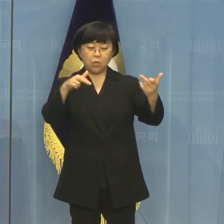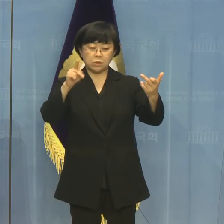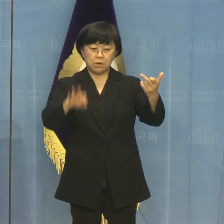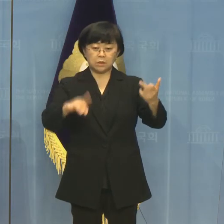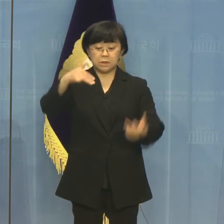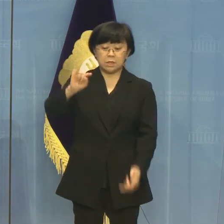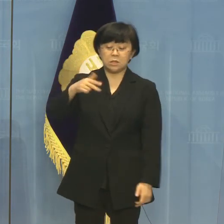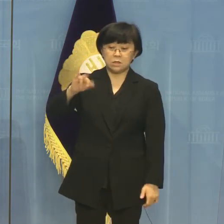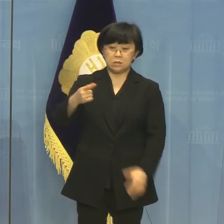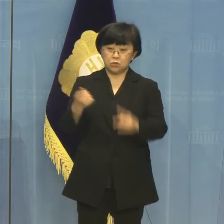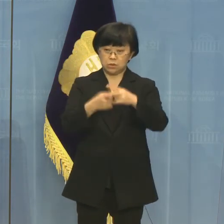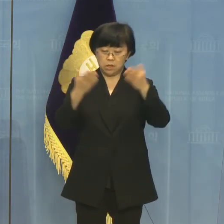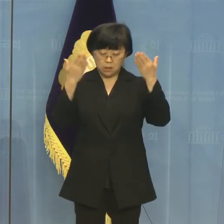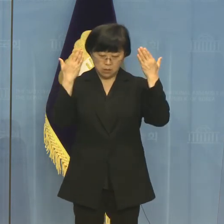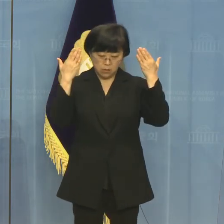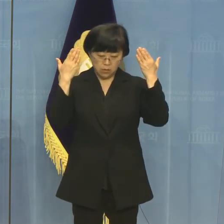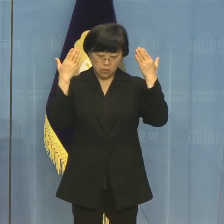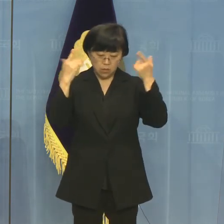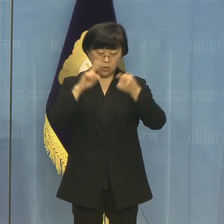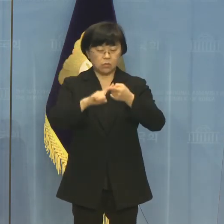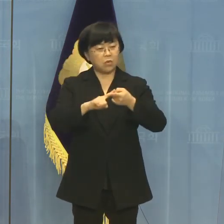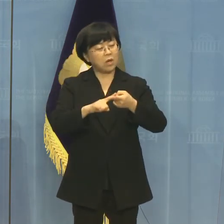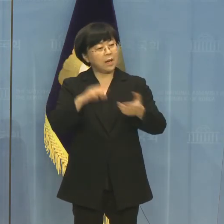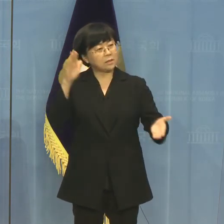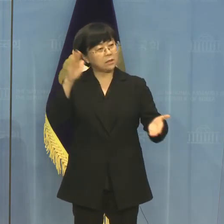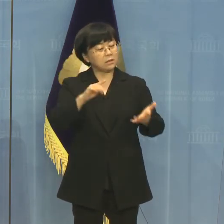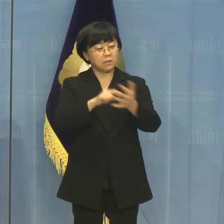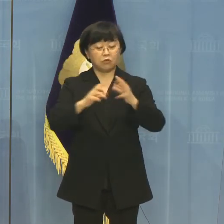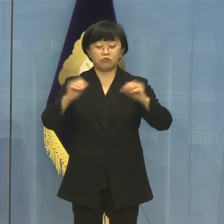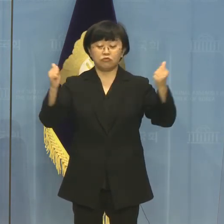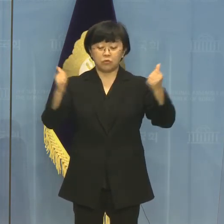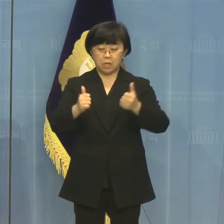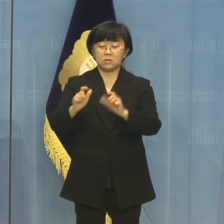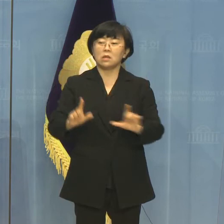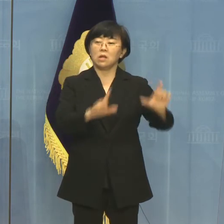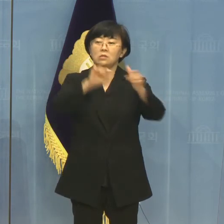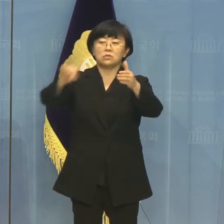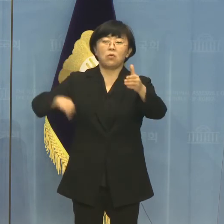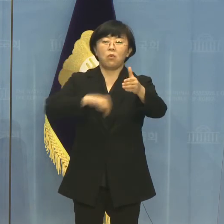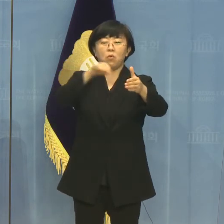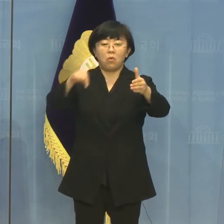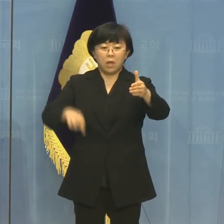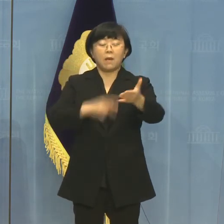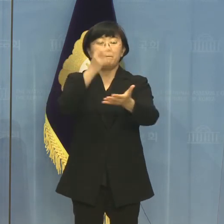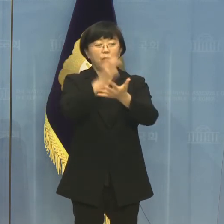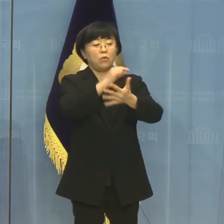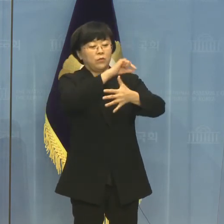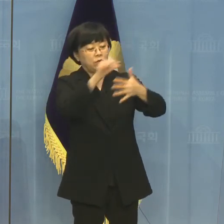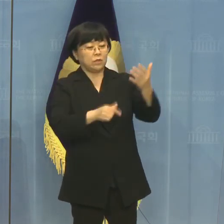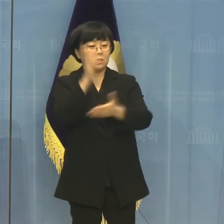천징초등학교, 강원도 홍천 한서중학교 학생들을 대상으로 국회와 생활 속 법률 이야기 등을 내용으로